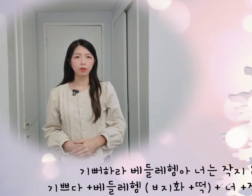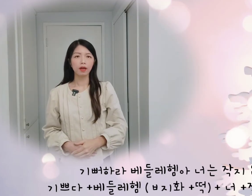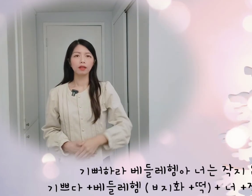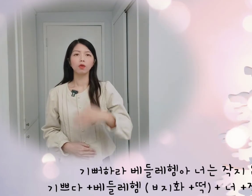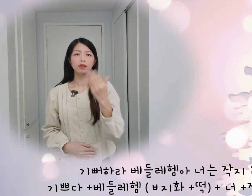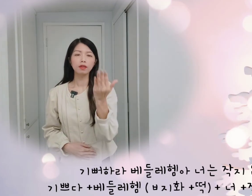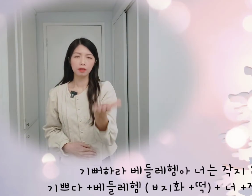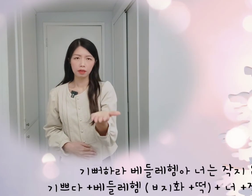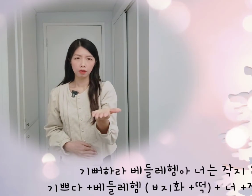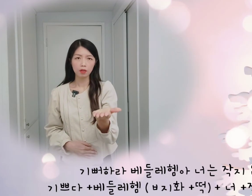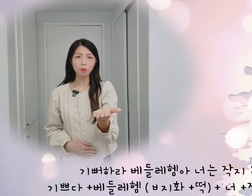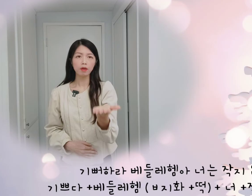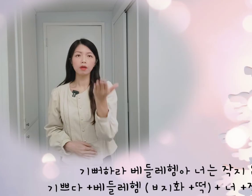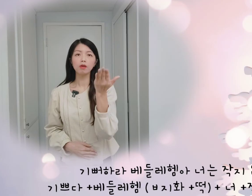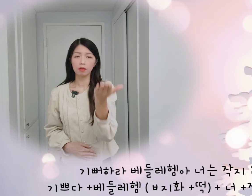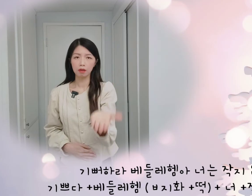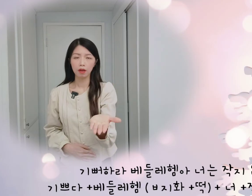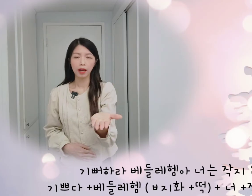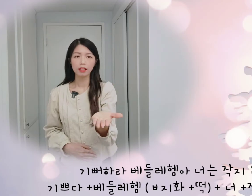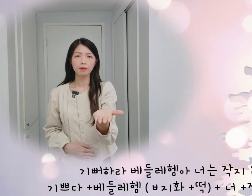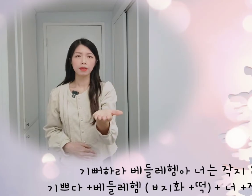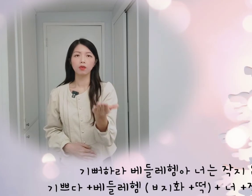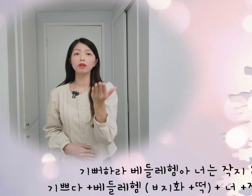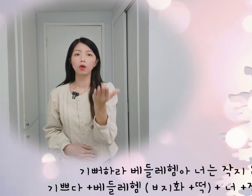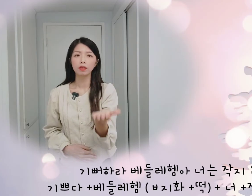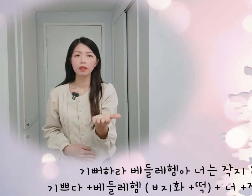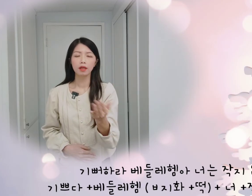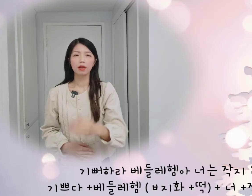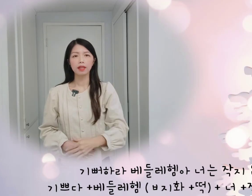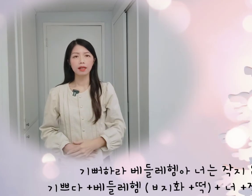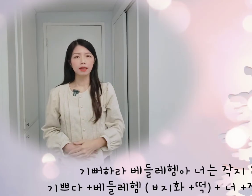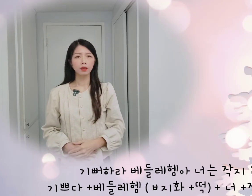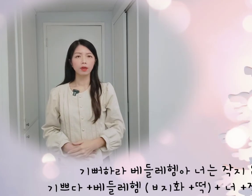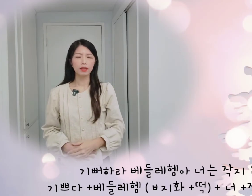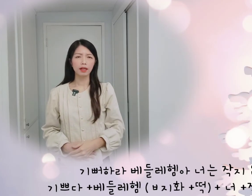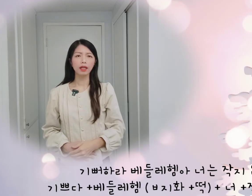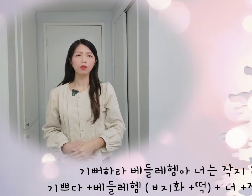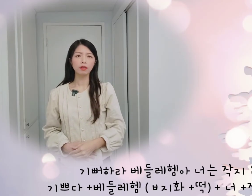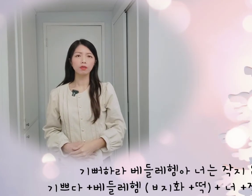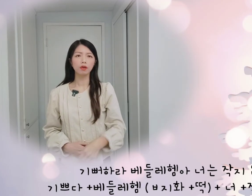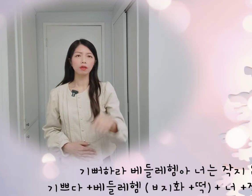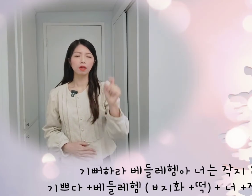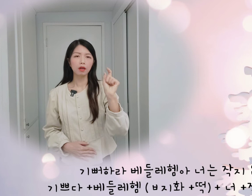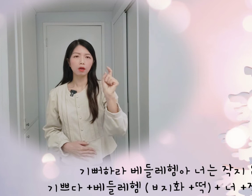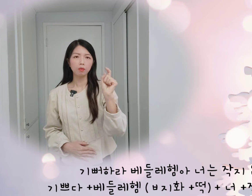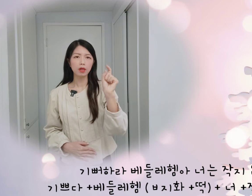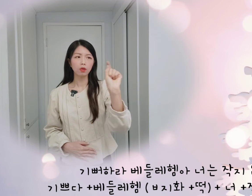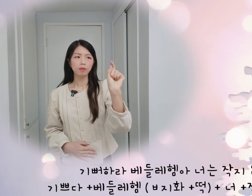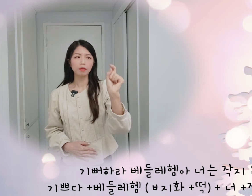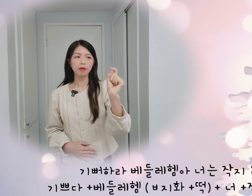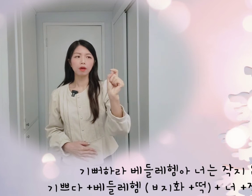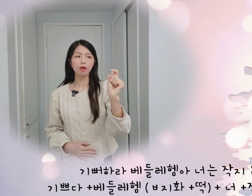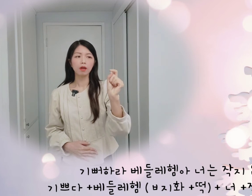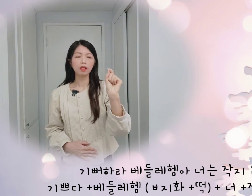작지 않도다. 너는 이렇게 손 펴서 가리키시면 되고요. 너는 작지 않도다. 작다라고 하는 뜻의 수어는